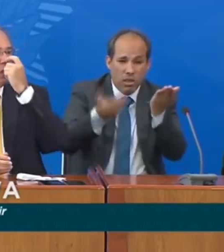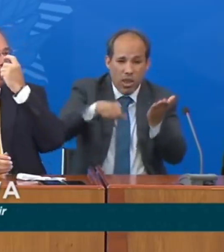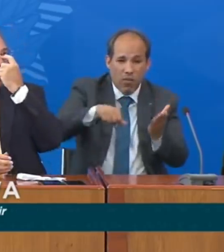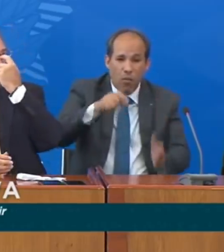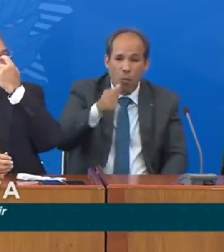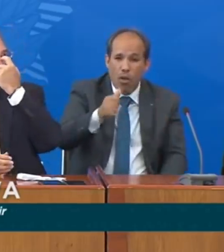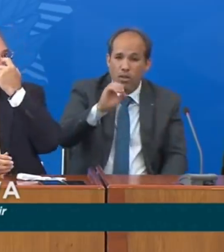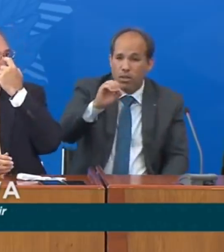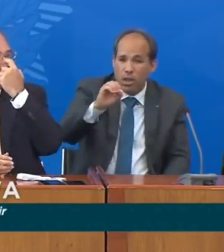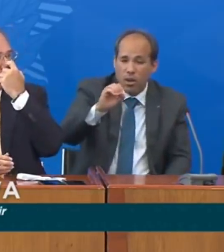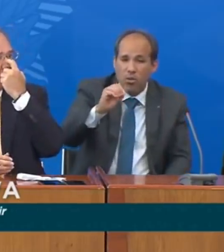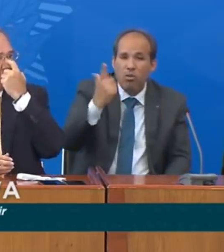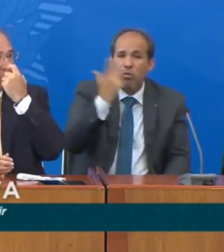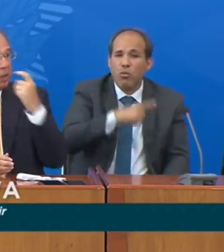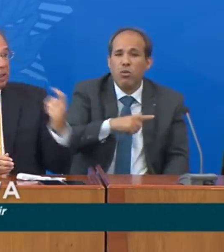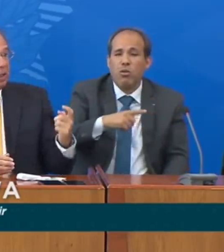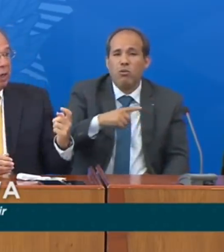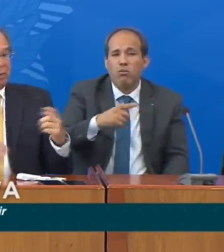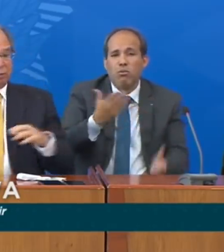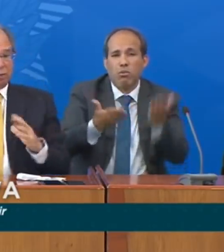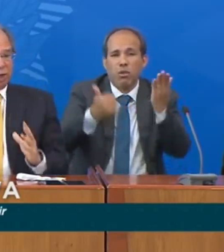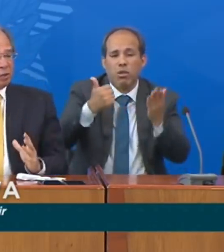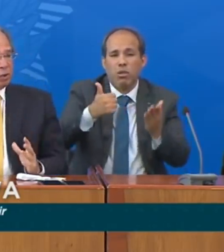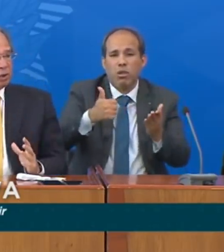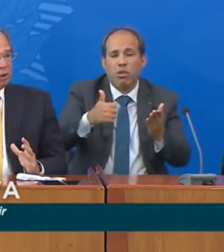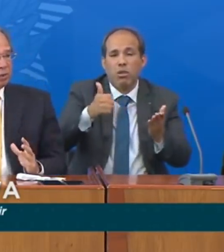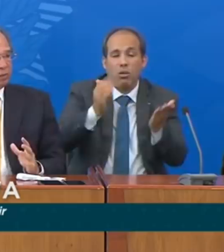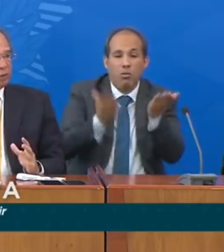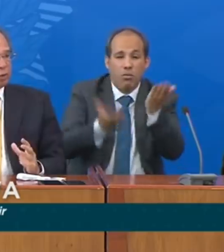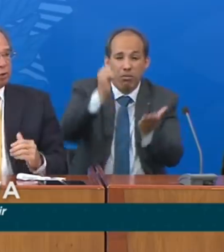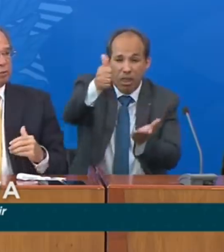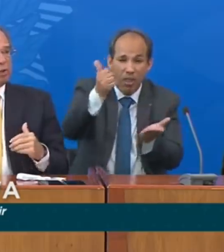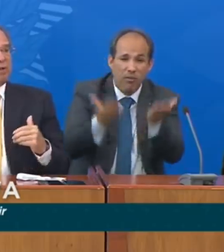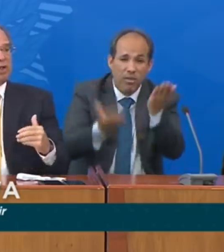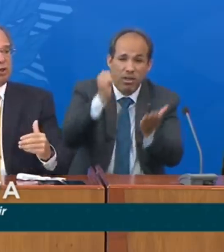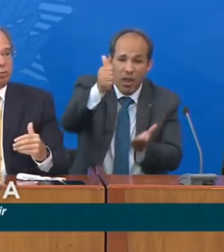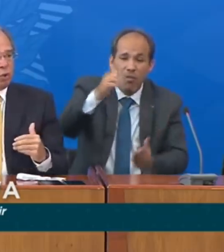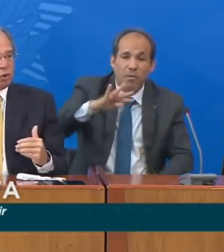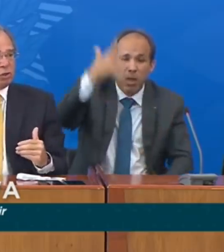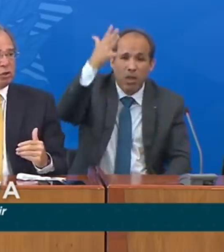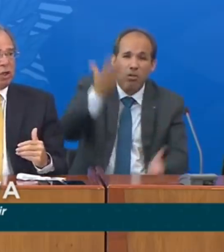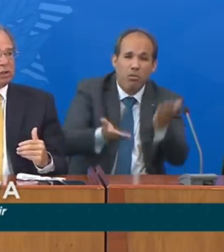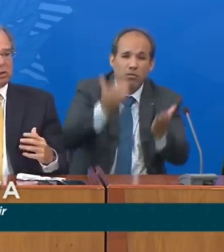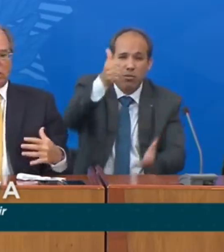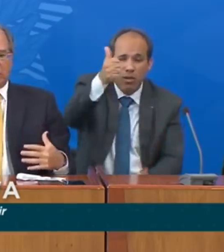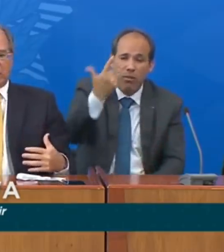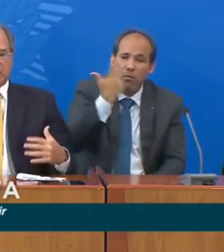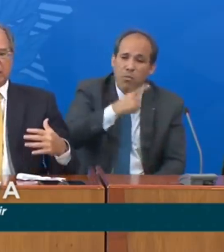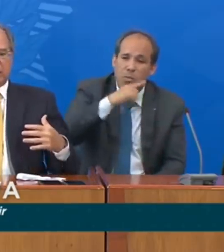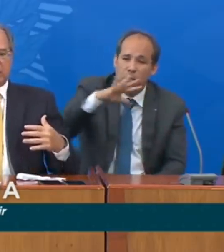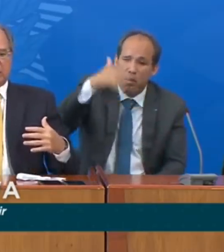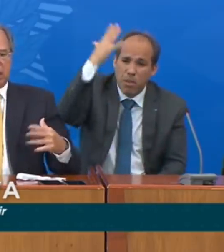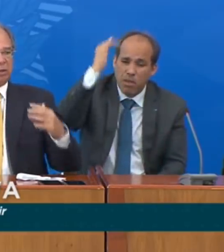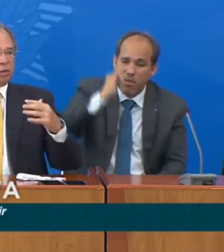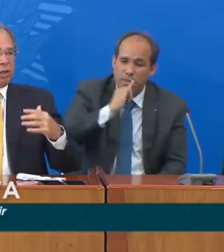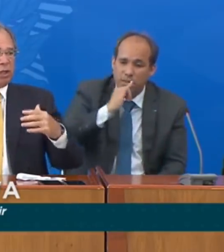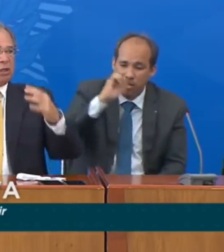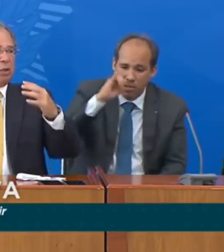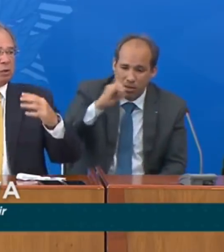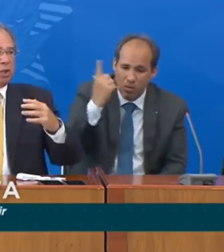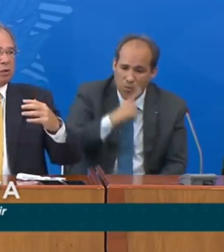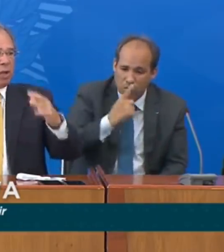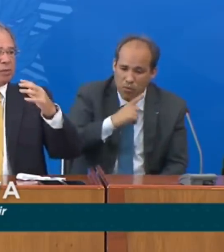déficit de 1% do PIB. É o mesmo tipo de raciocínio, nós podemos investir um pouco nisso. Se a economia crescer